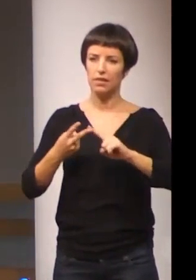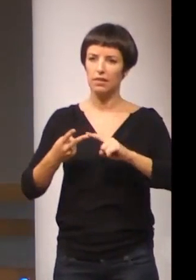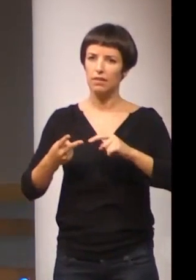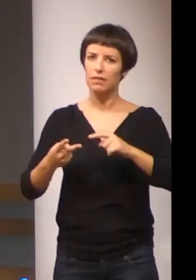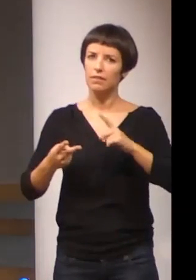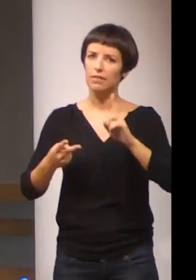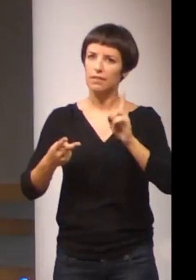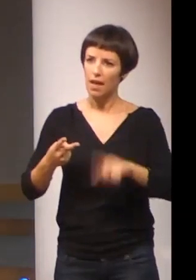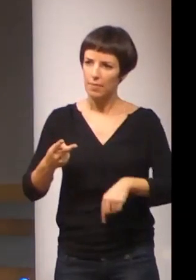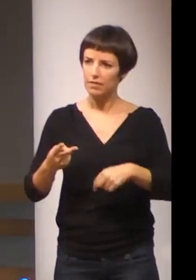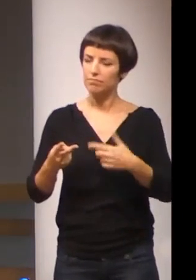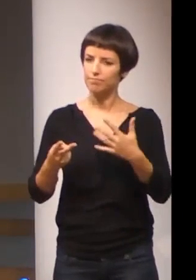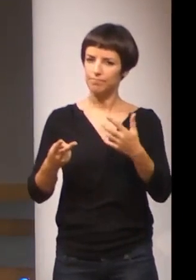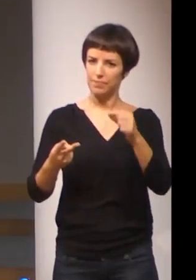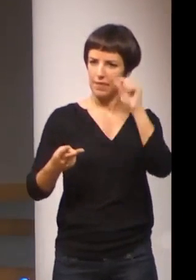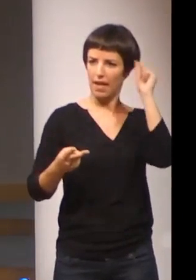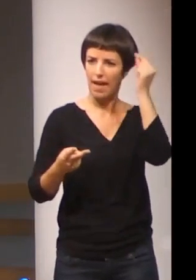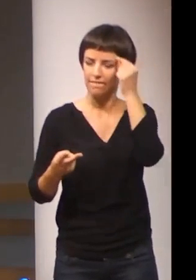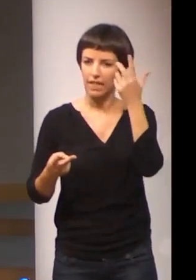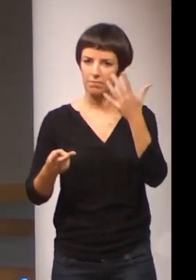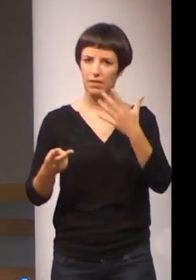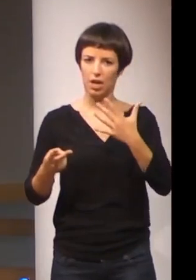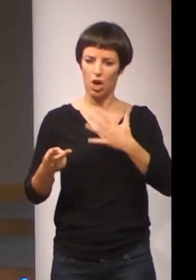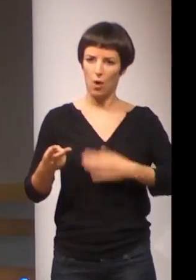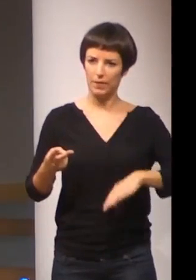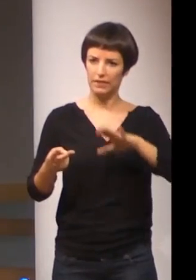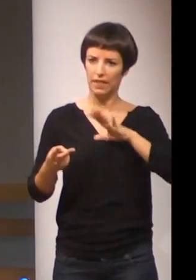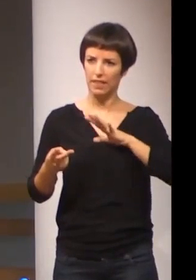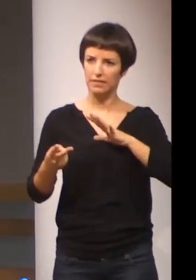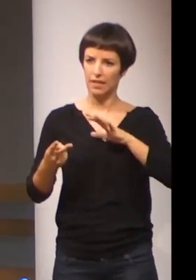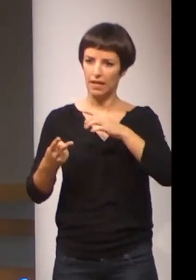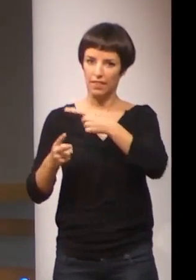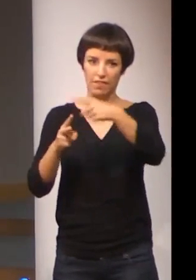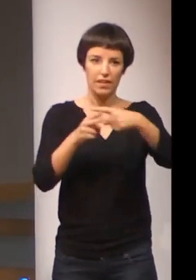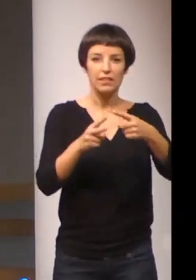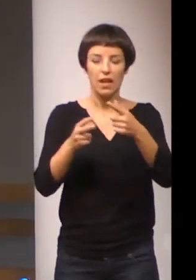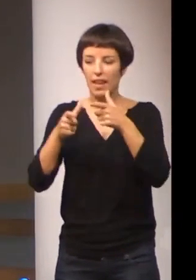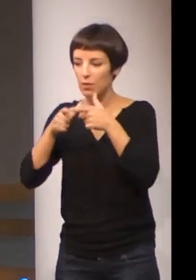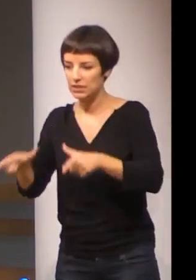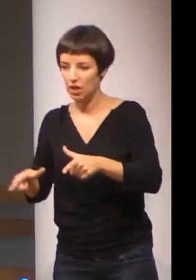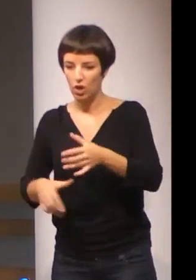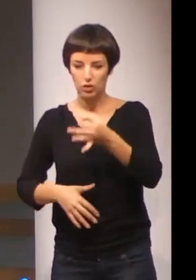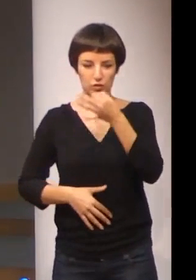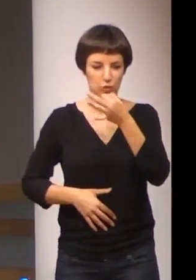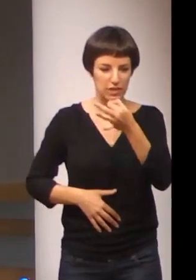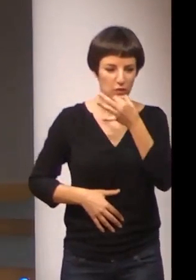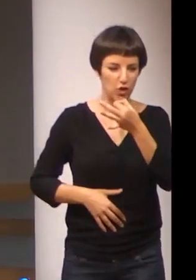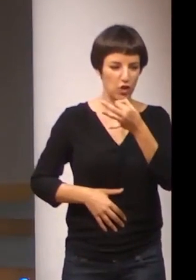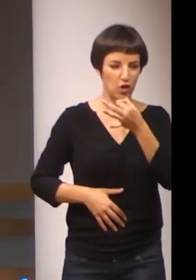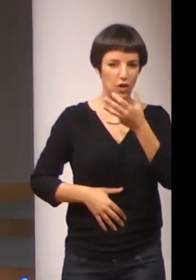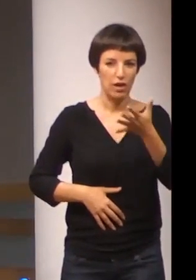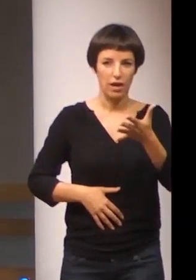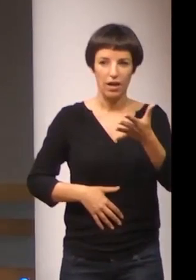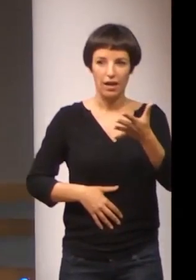distintas competencias conjuntamente, lo lingüístico, lo discursivo, lo